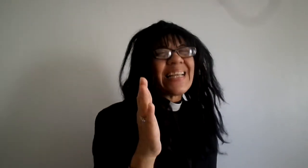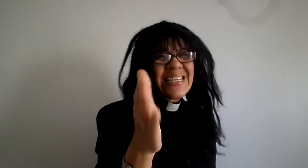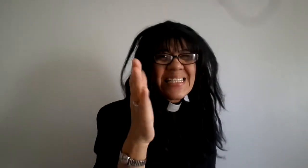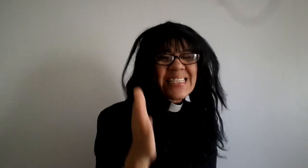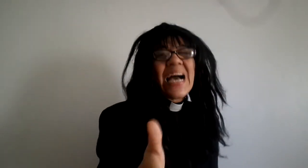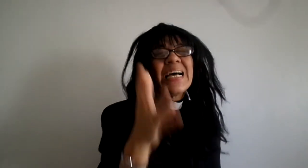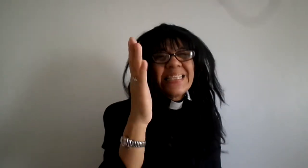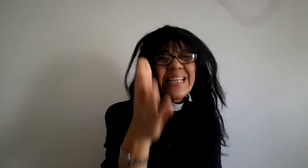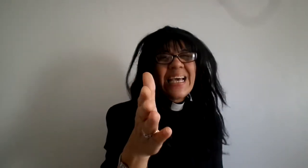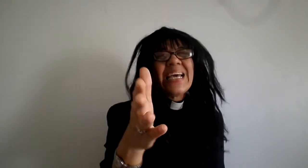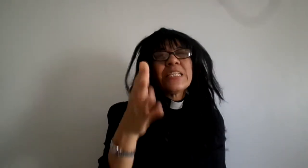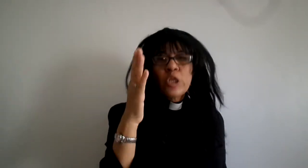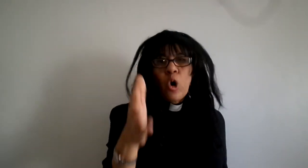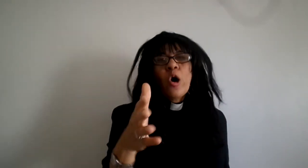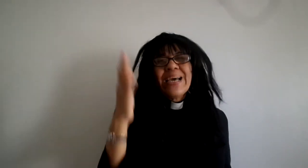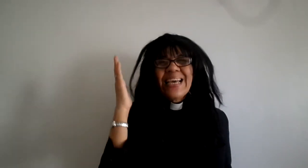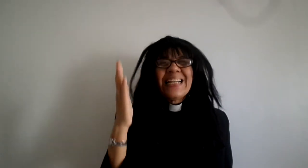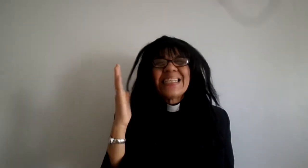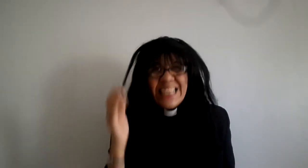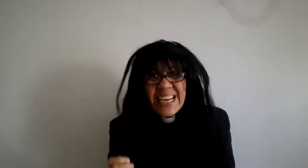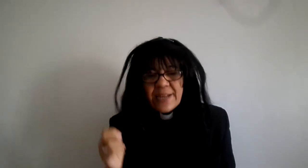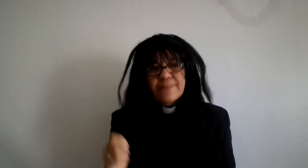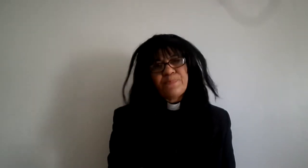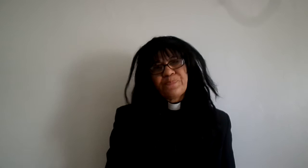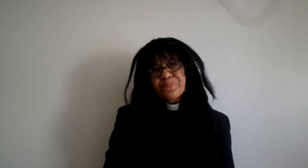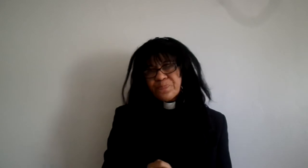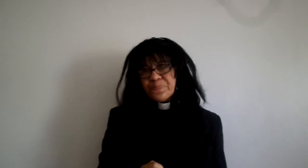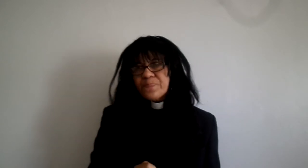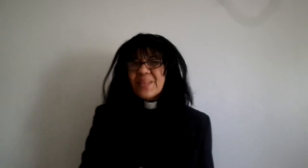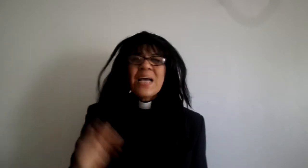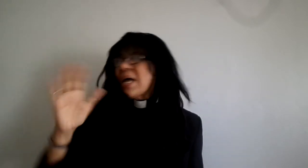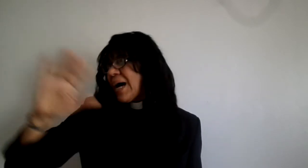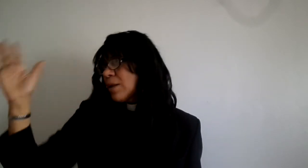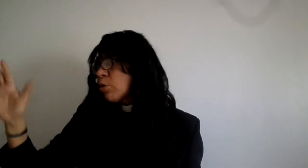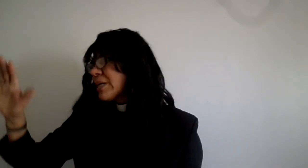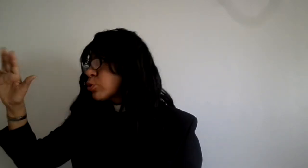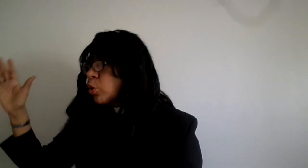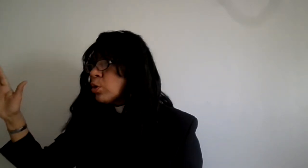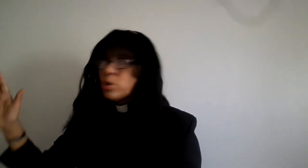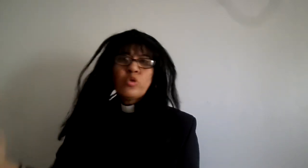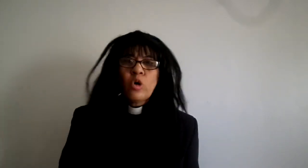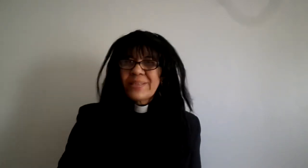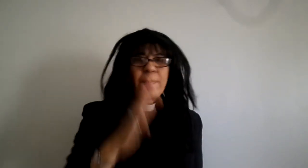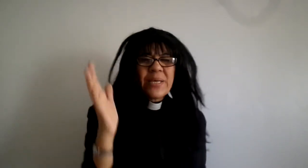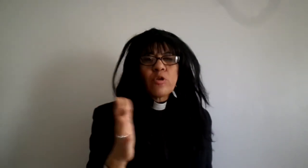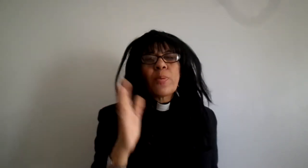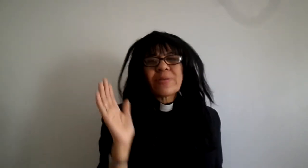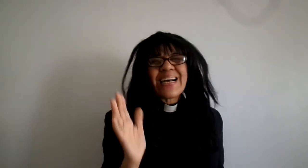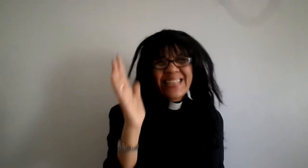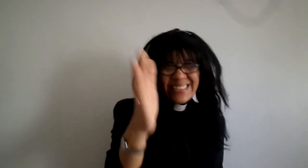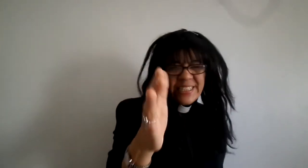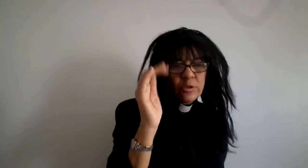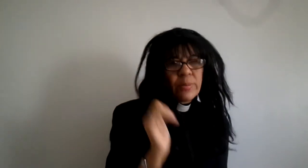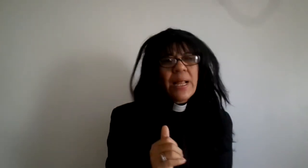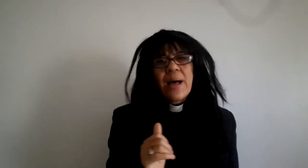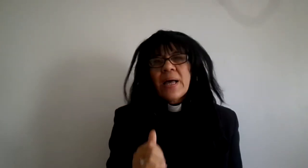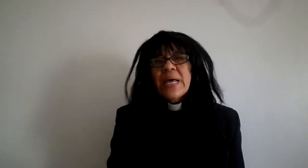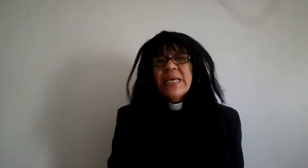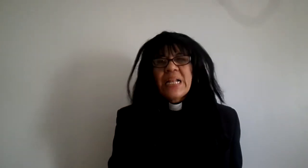creencia de Dios en la tierra. Algo que tú no estás viendo, pero estás creyendo, ¿verdad? Y la